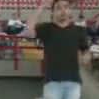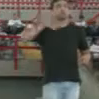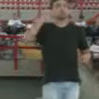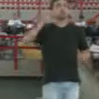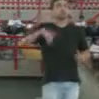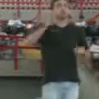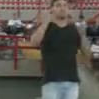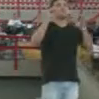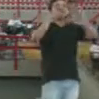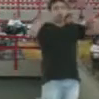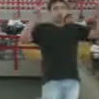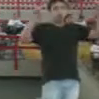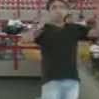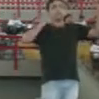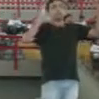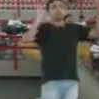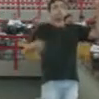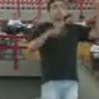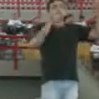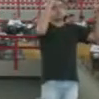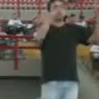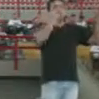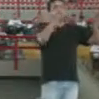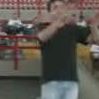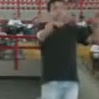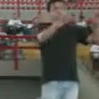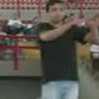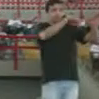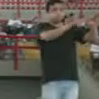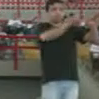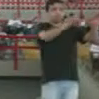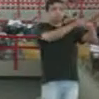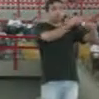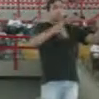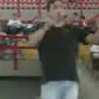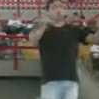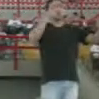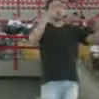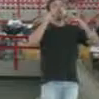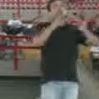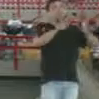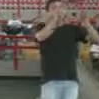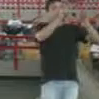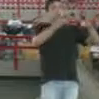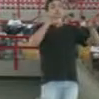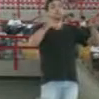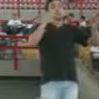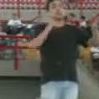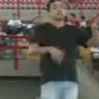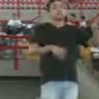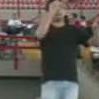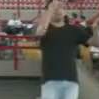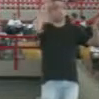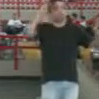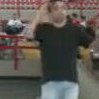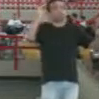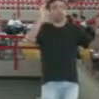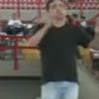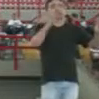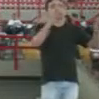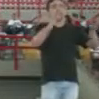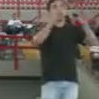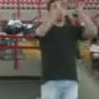margens plácidas, não é assim? De um povo heróico brado retumbante. Se chama síntese, é a inversão de todos os